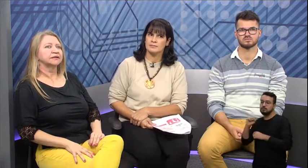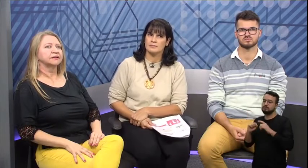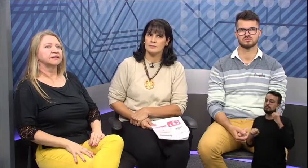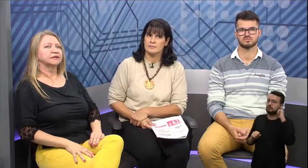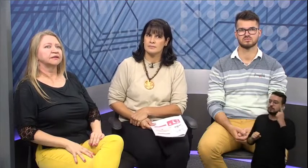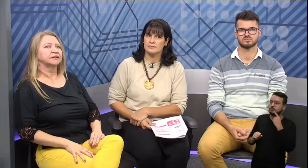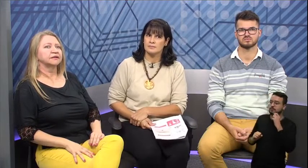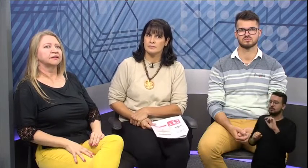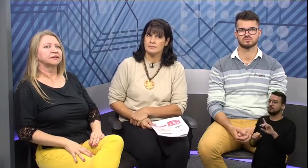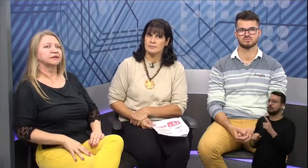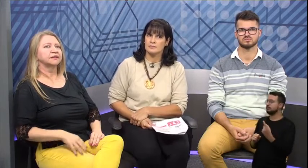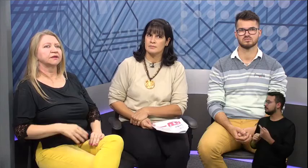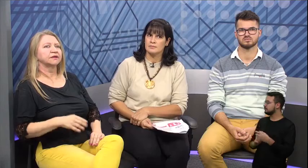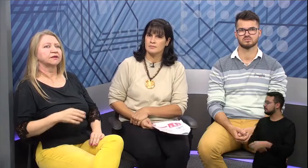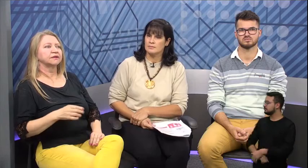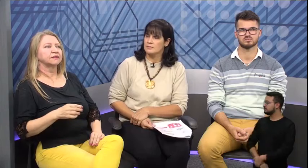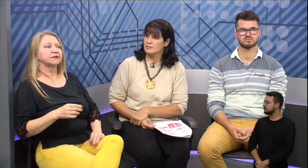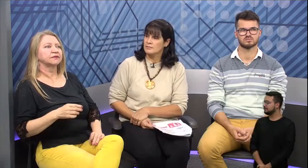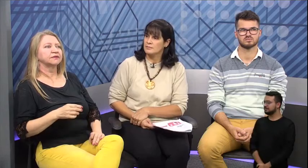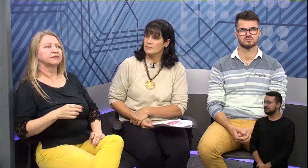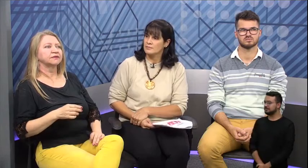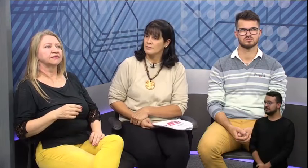Vou traduzir o Renan?